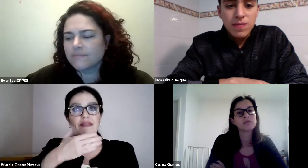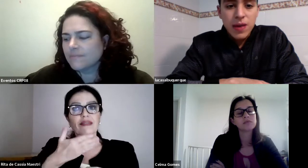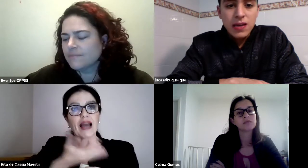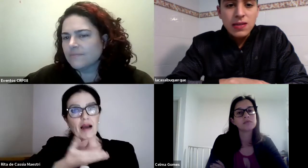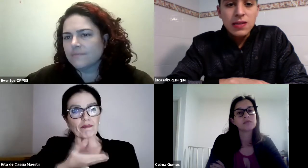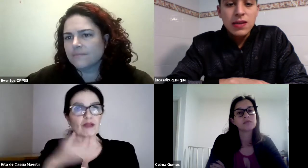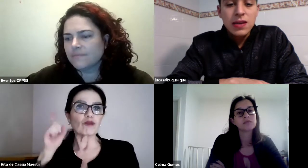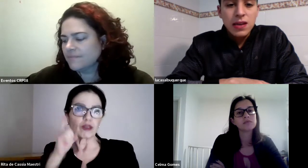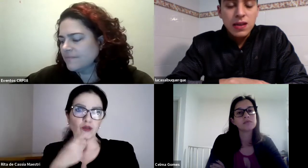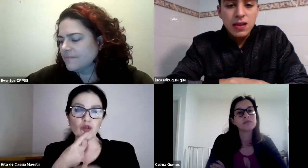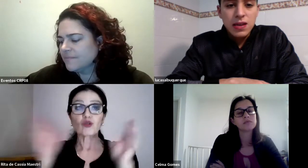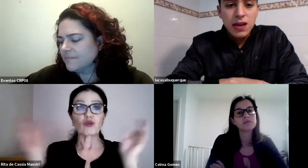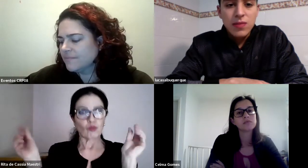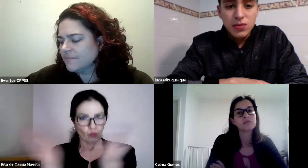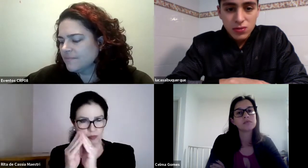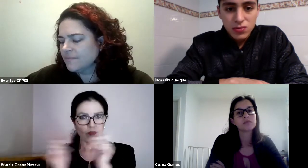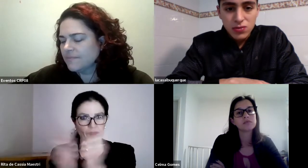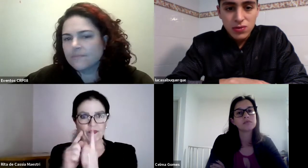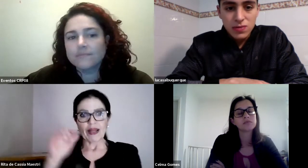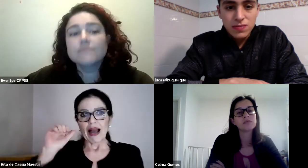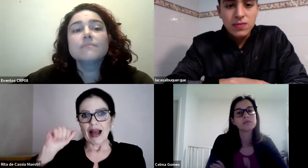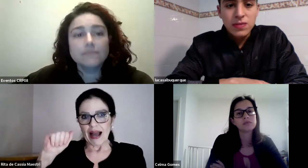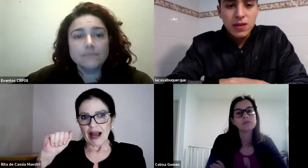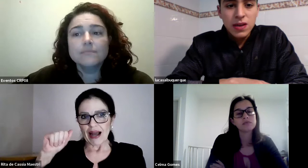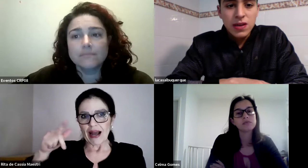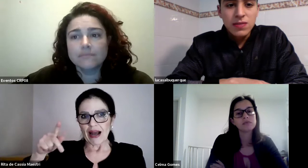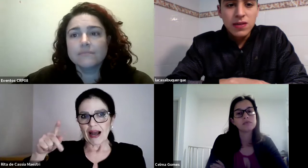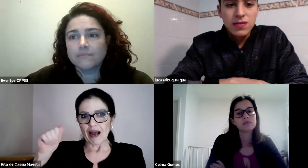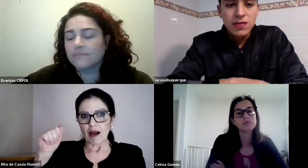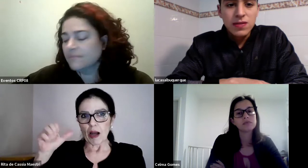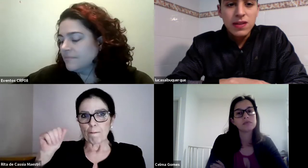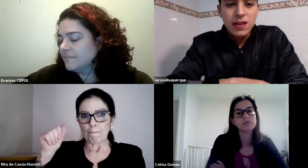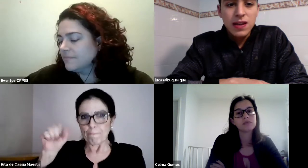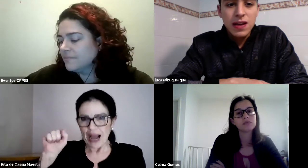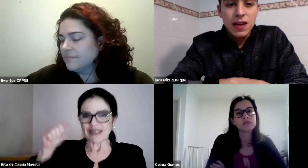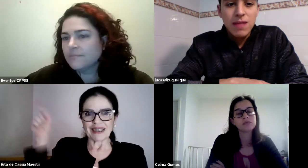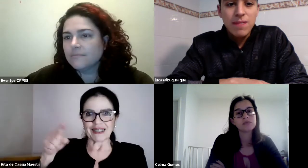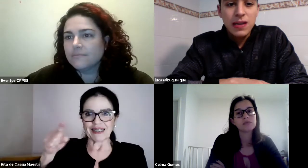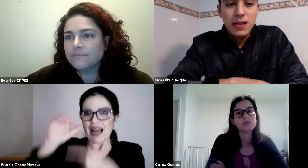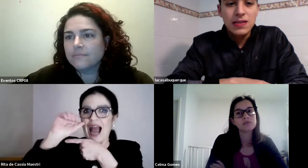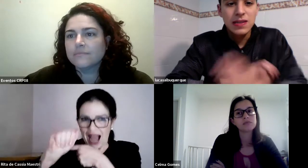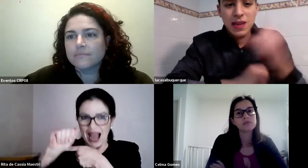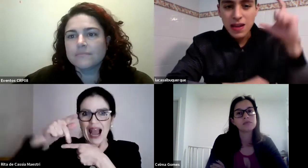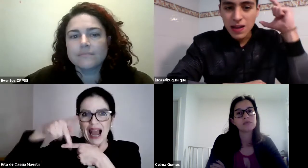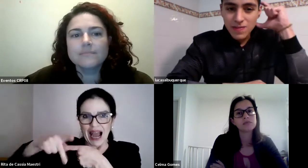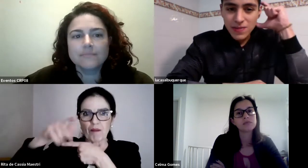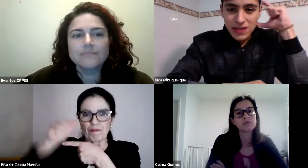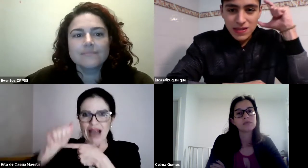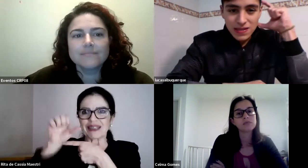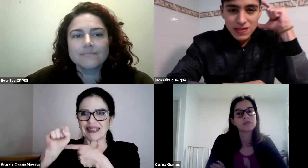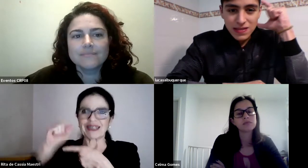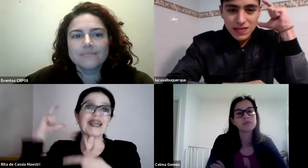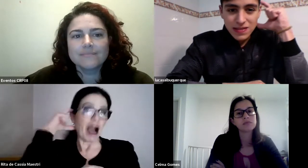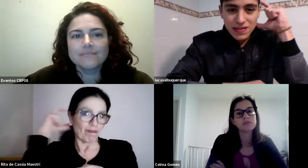associação de pais e amigos surdos. Resumindo, a